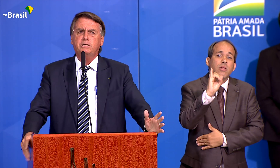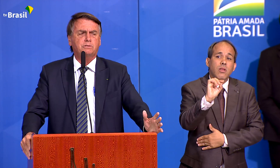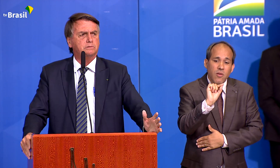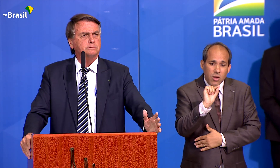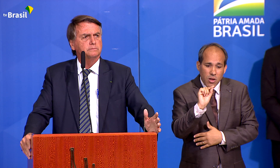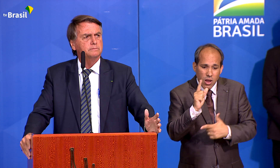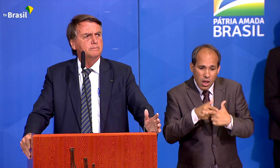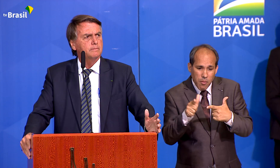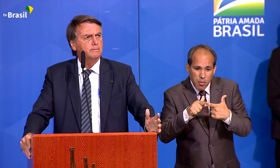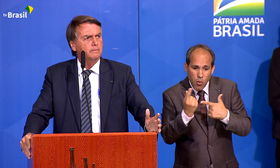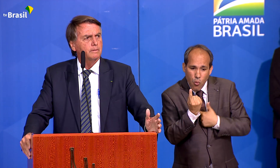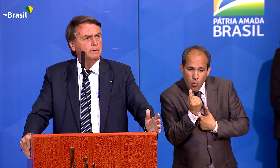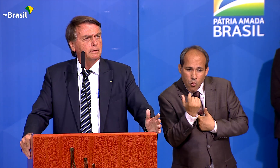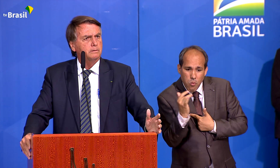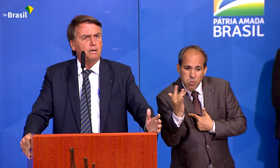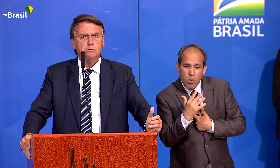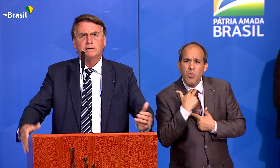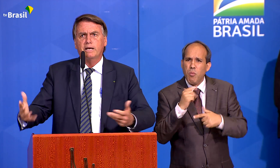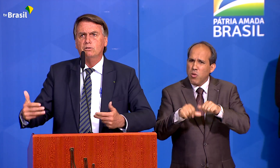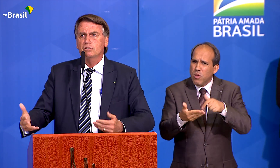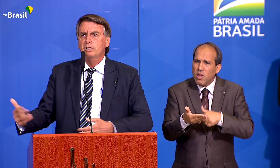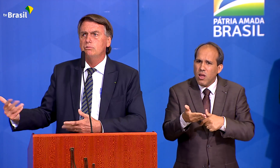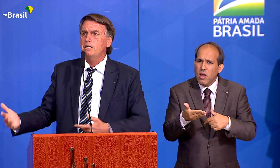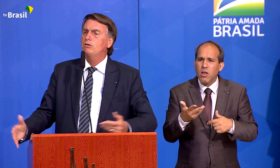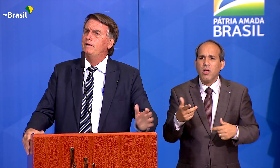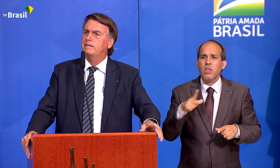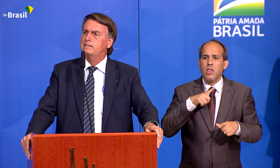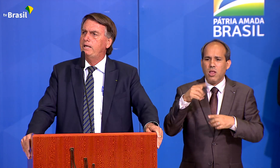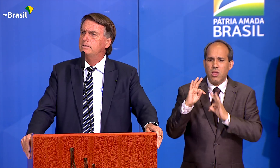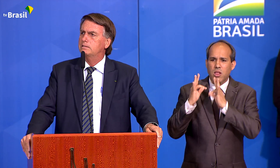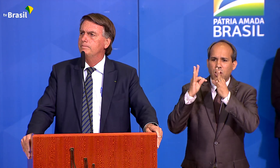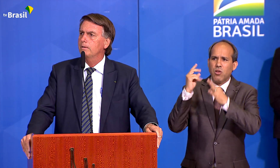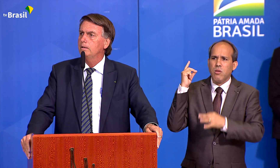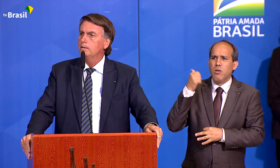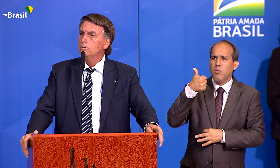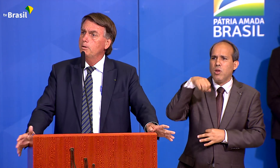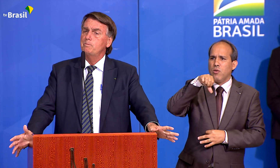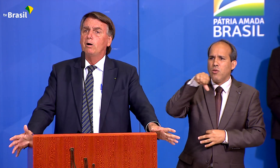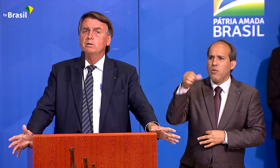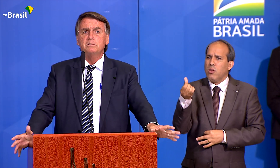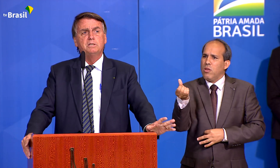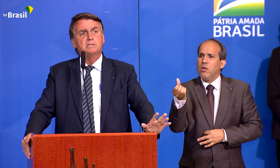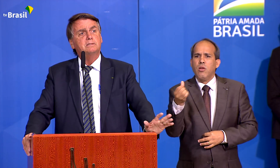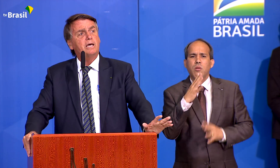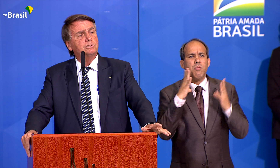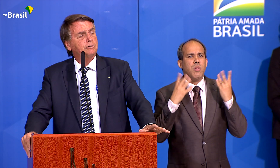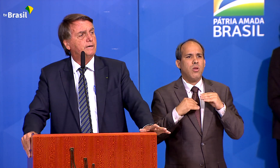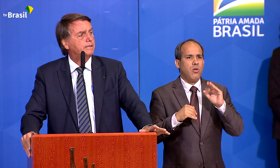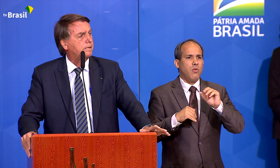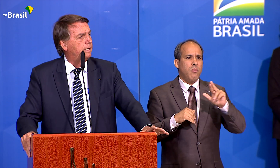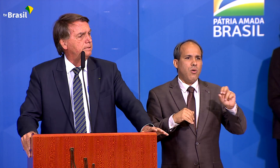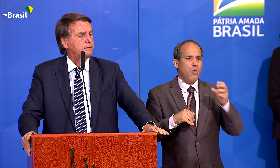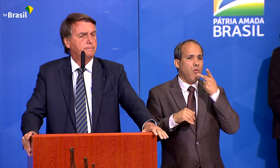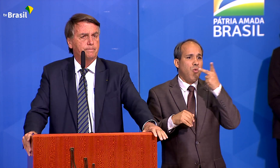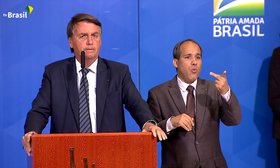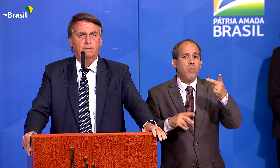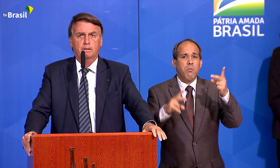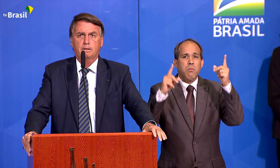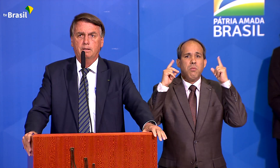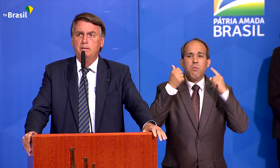de uma vivo eu não existe isso nós temos uma tecnologia 296 o bicho Barroso diz que tem de